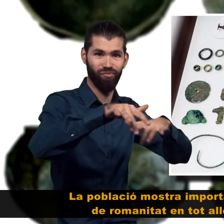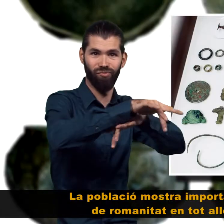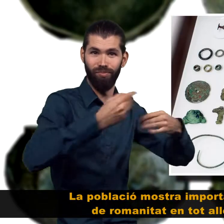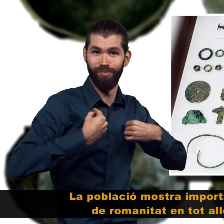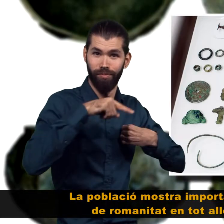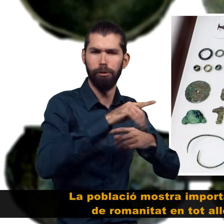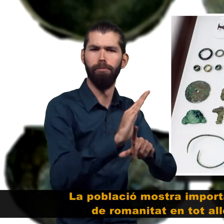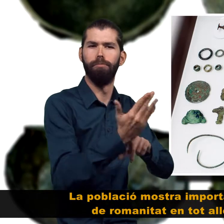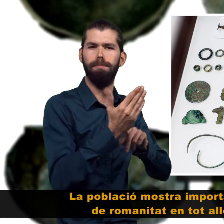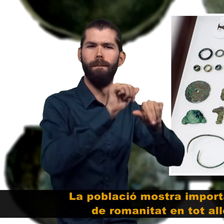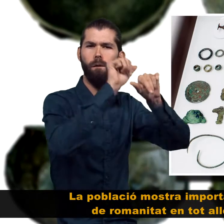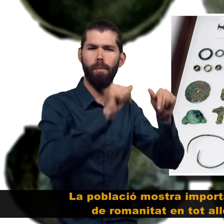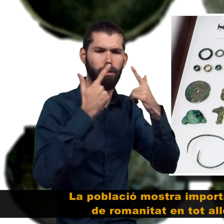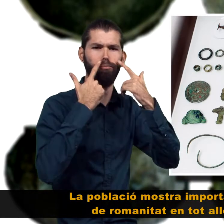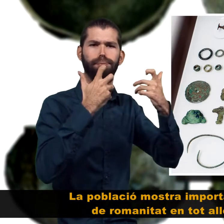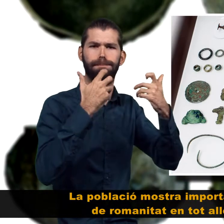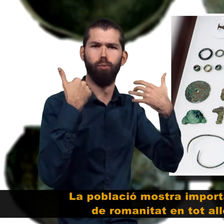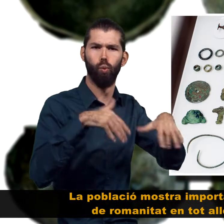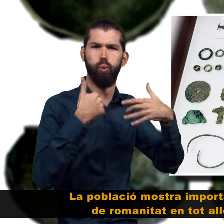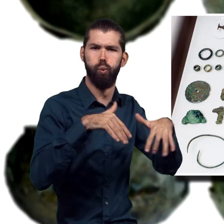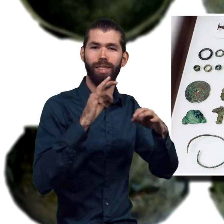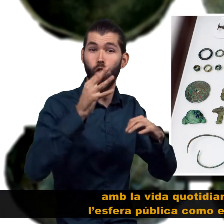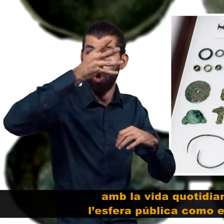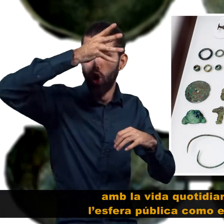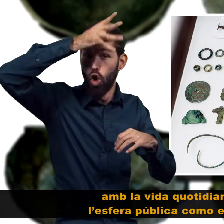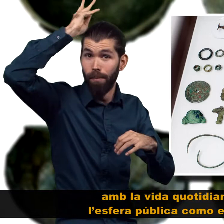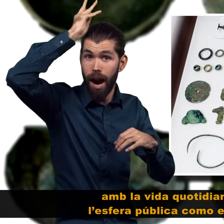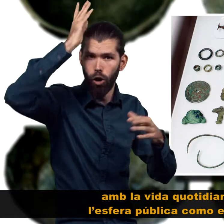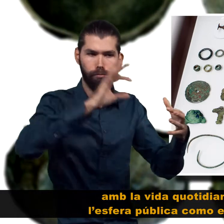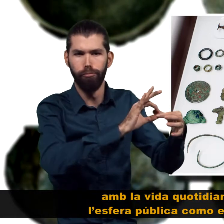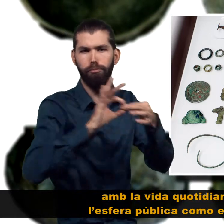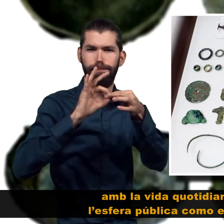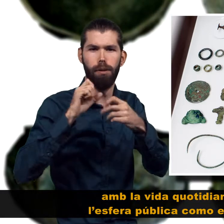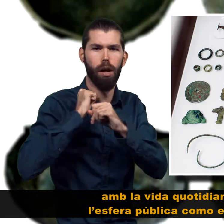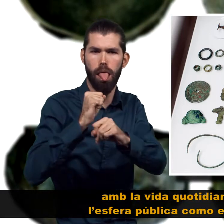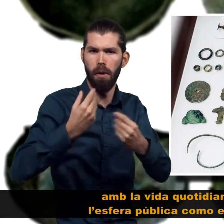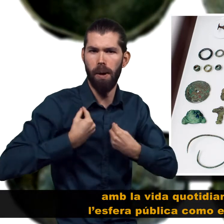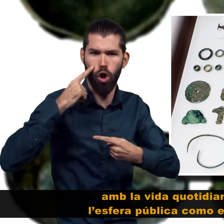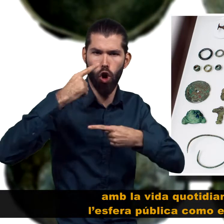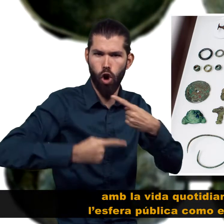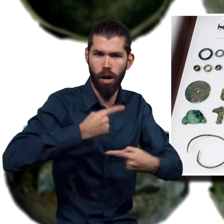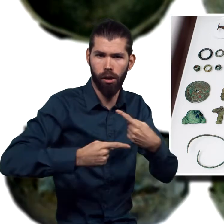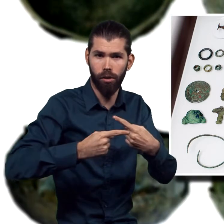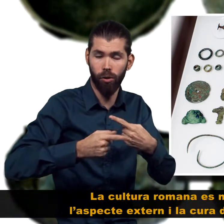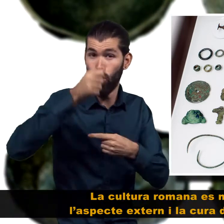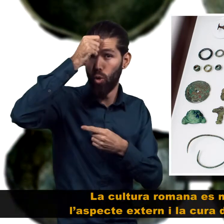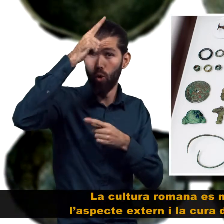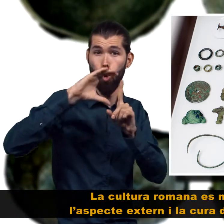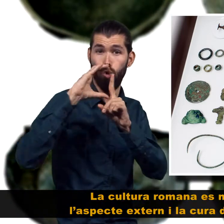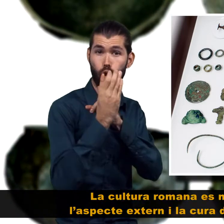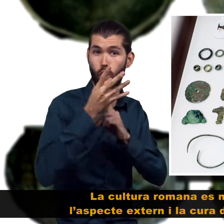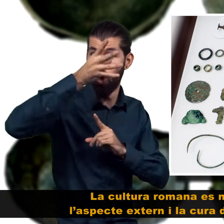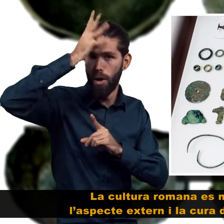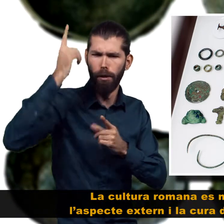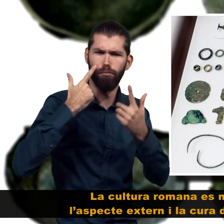La població mostra importants evidències de romanitat en tot allò relacionat amb la vida quotidiana, tant en l'esfera pública com